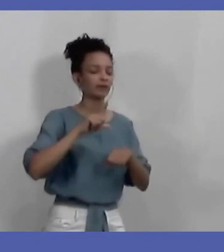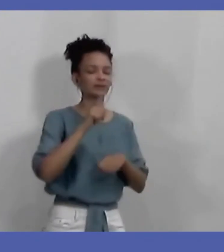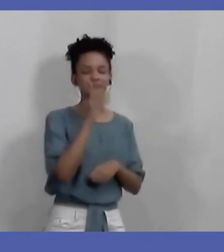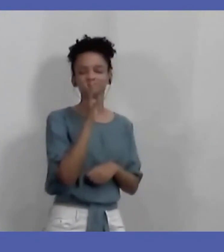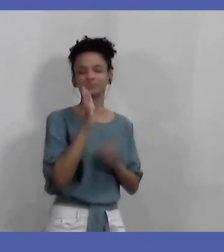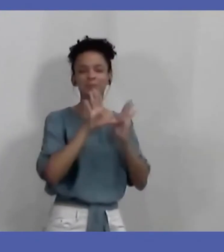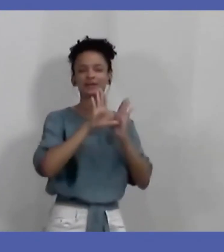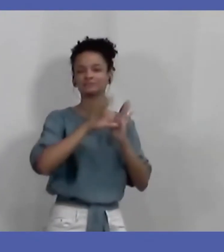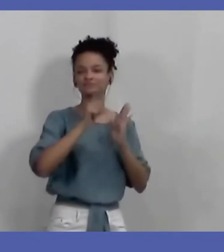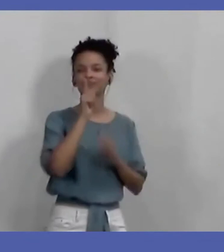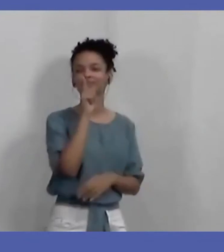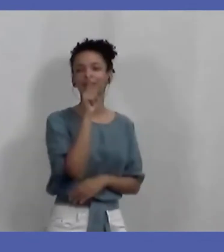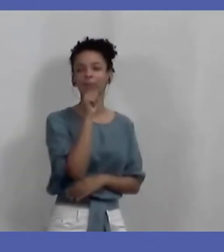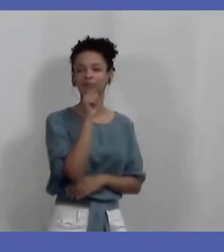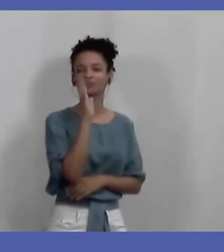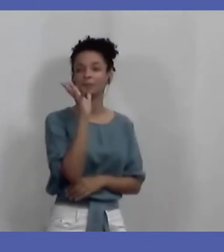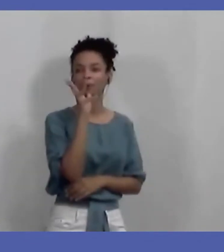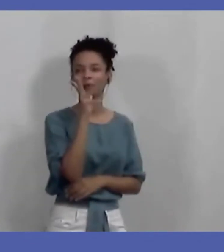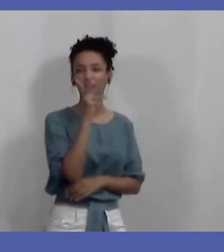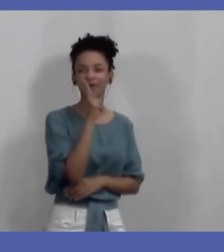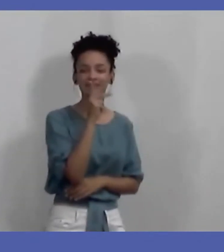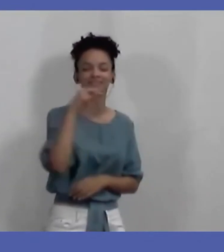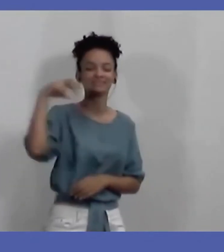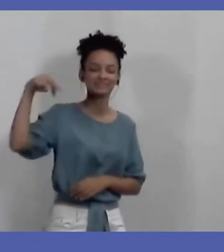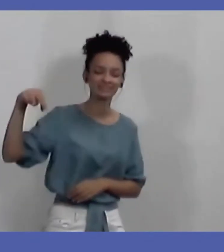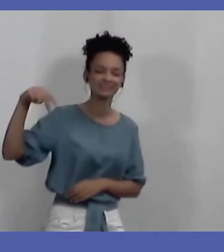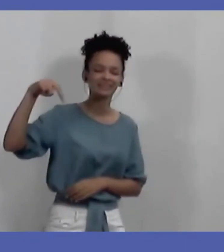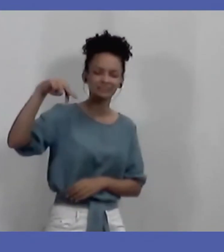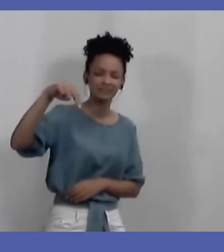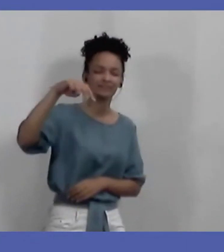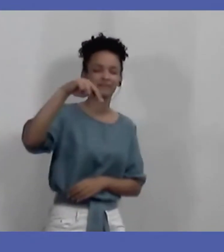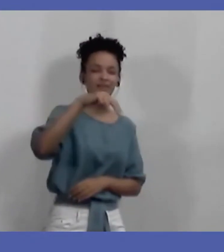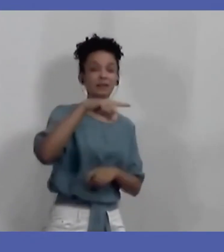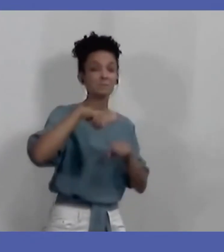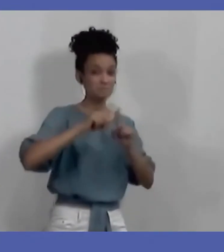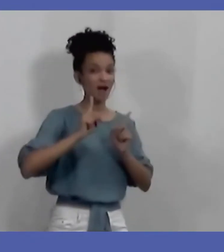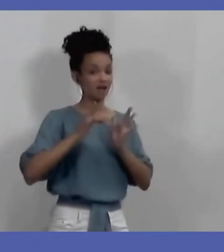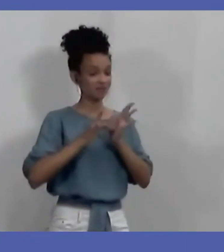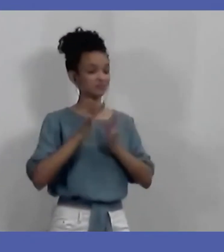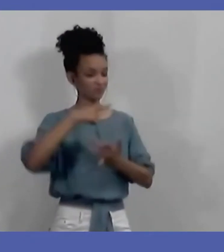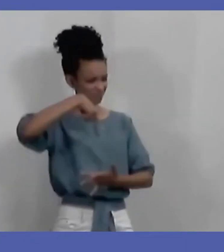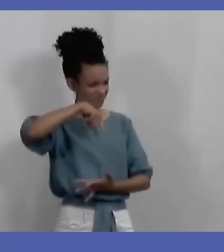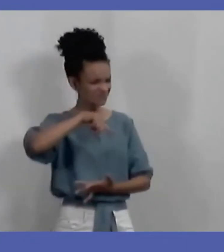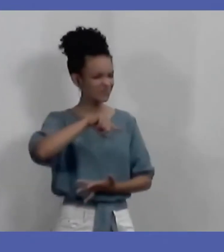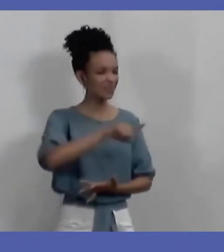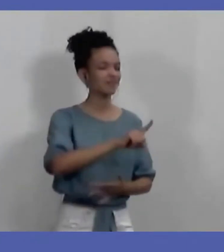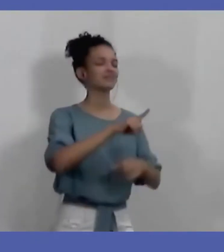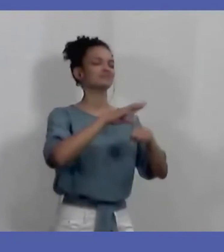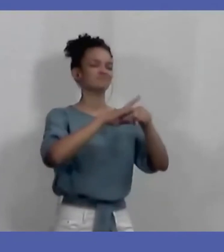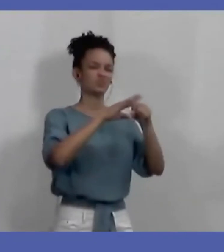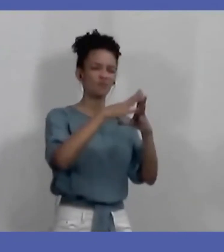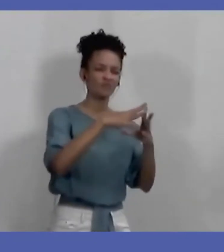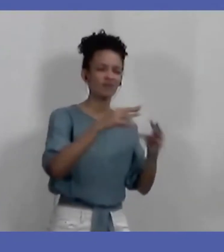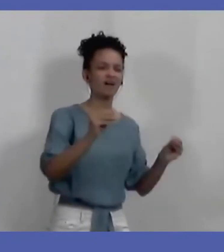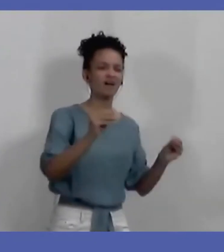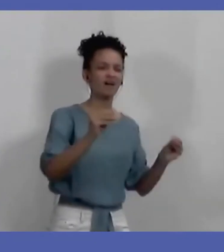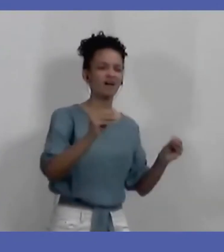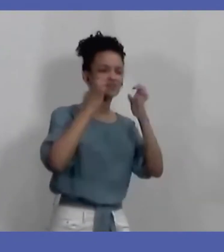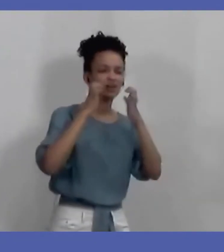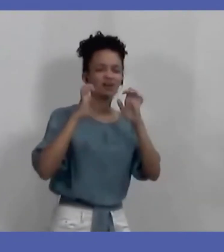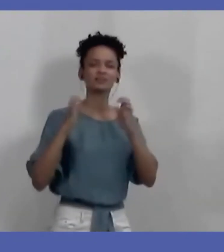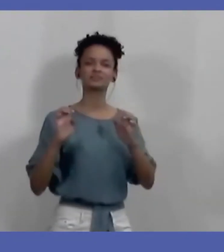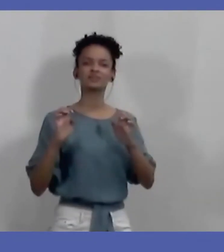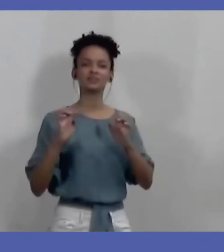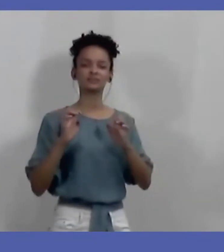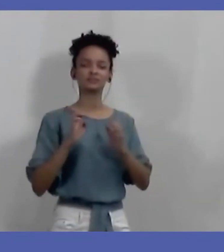reino e curando toda sorte de doenças e enfermidades. Vendo